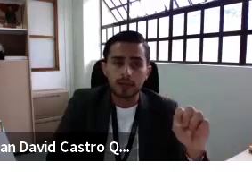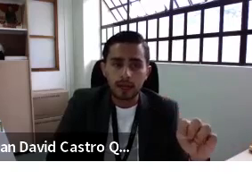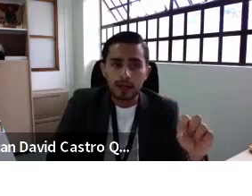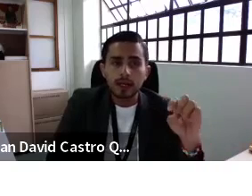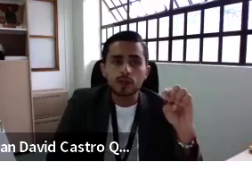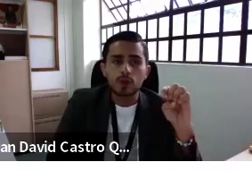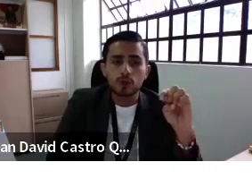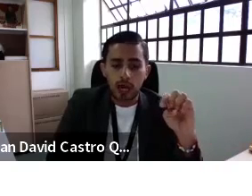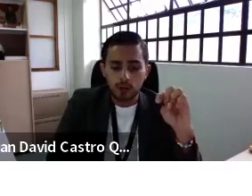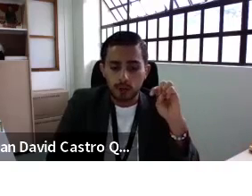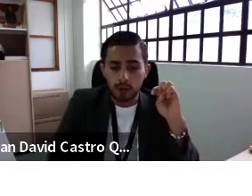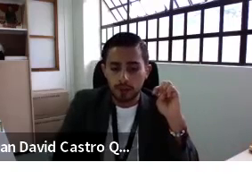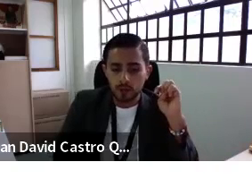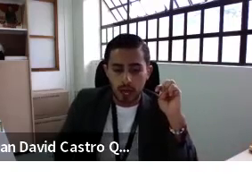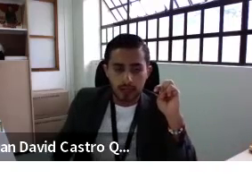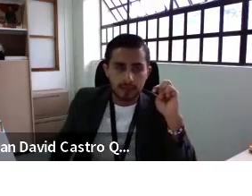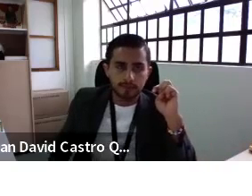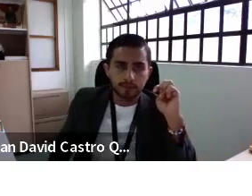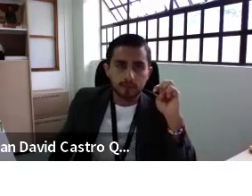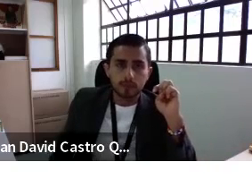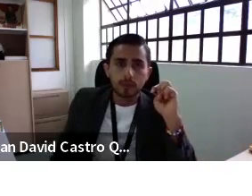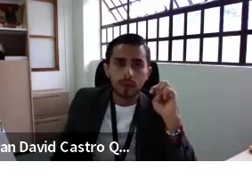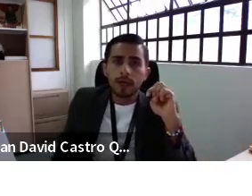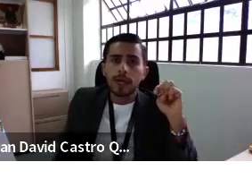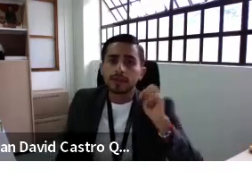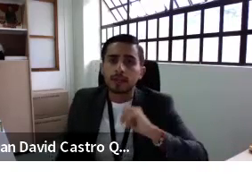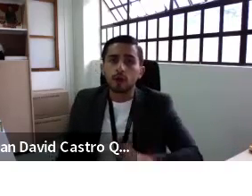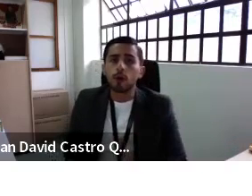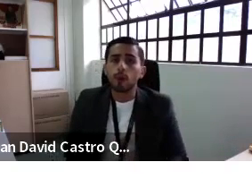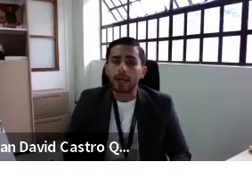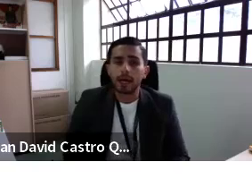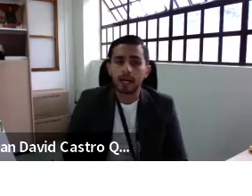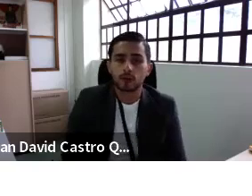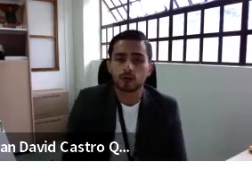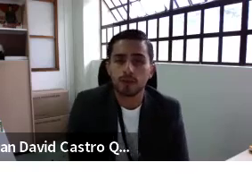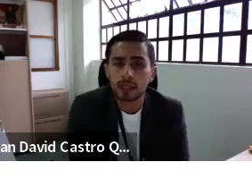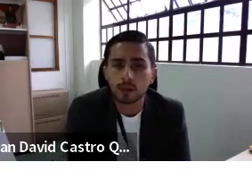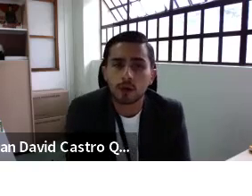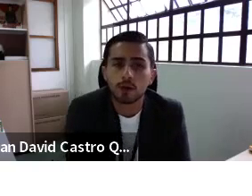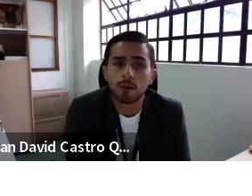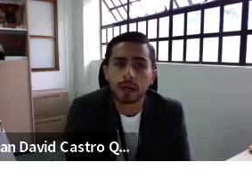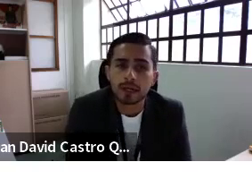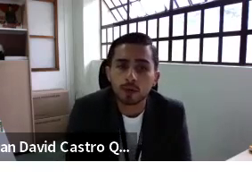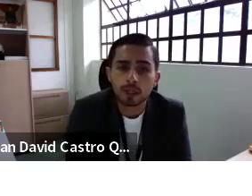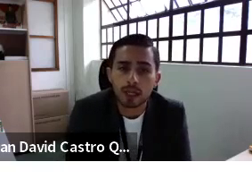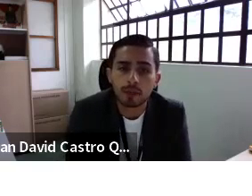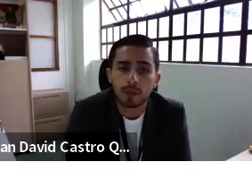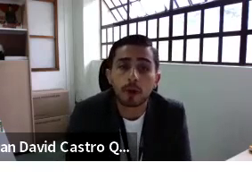y solucionar los problemas sociales entender cómo opera el conocimiento cómo puede ser útil en mi propio